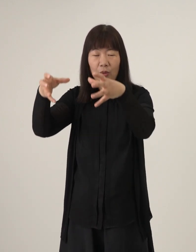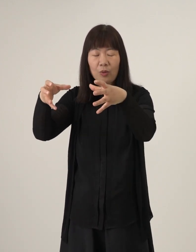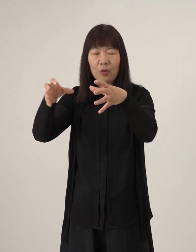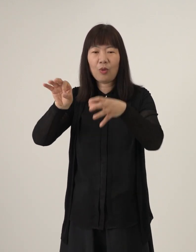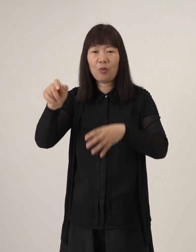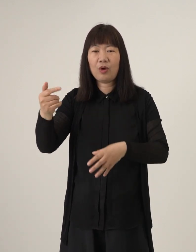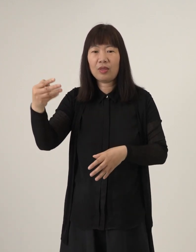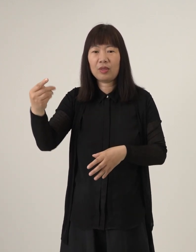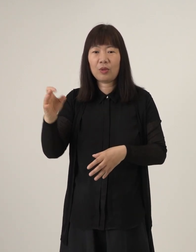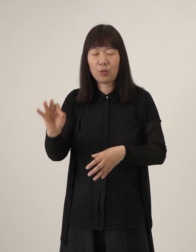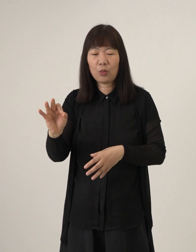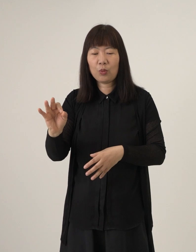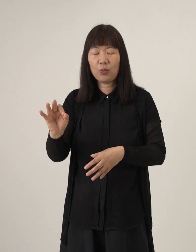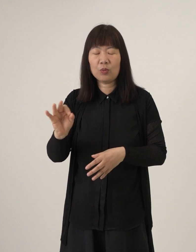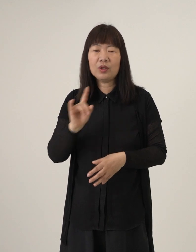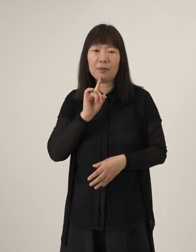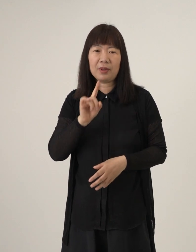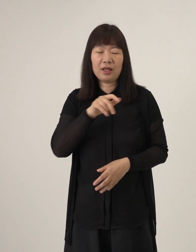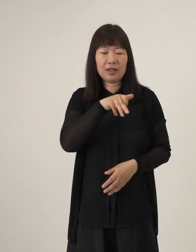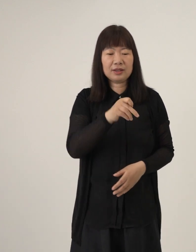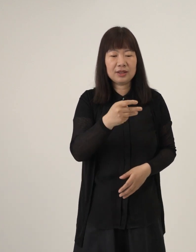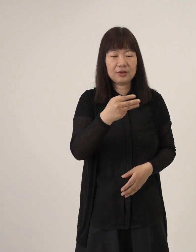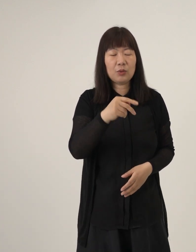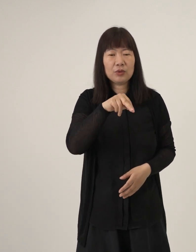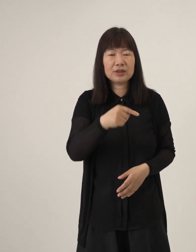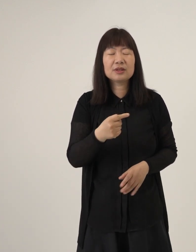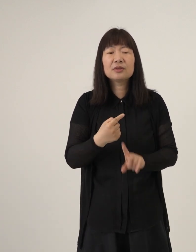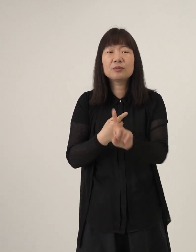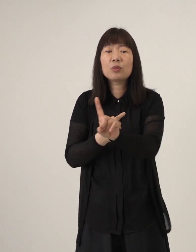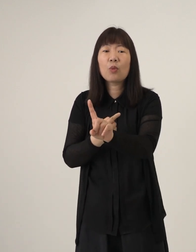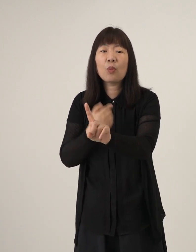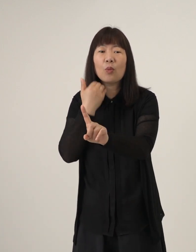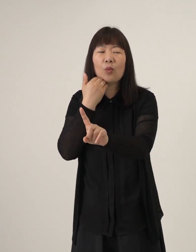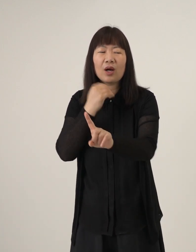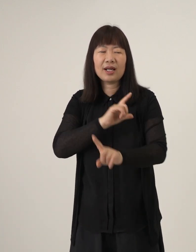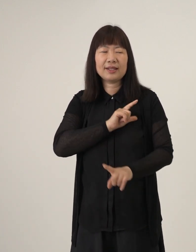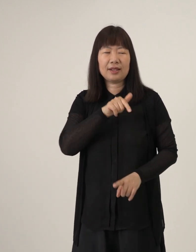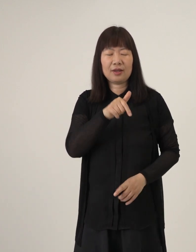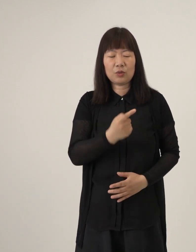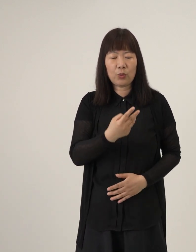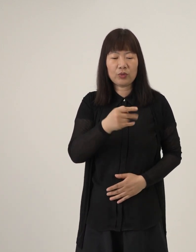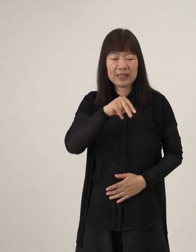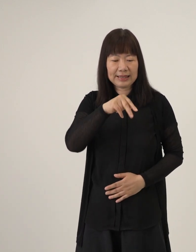키루스의 원통. 여기서 말하는 키루스라는 말은 고레스를